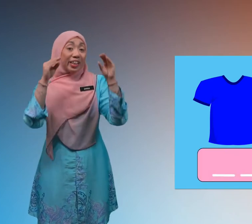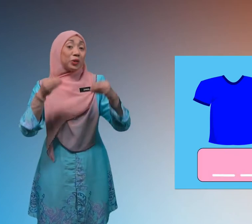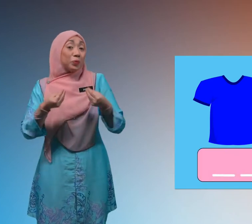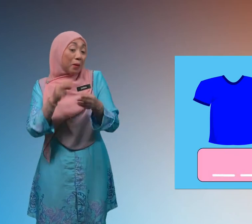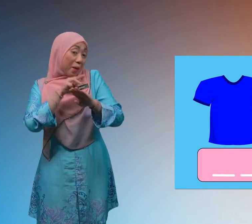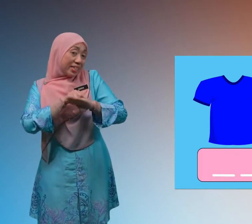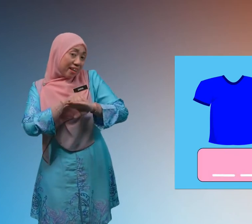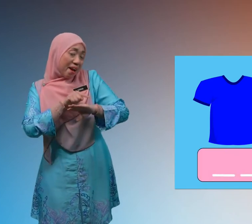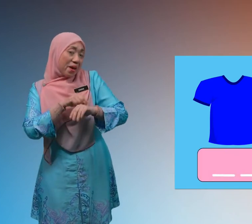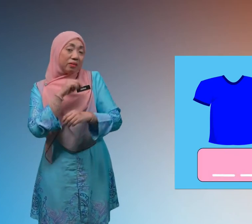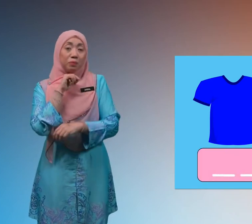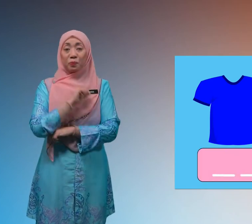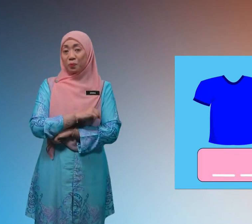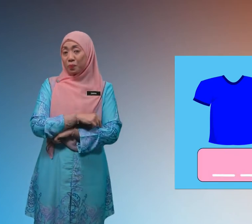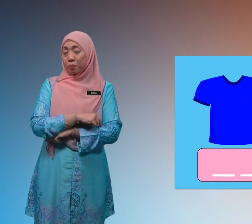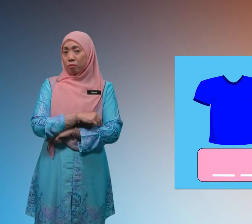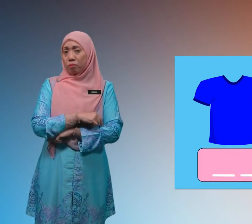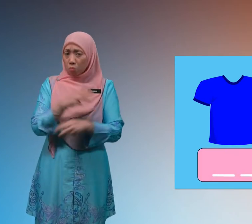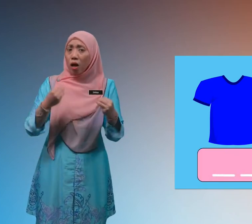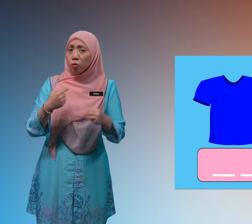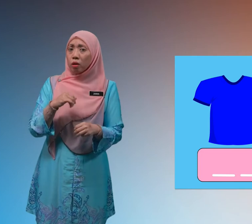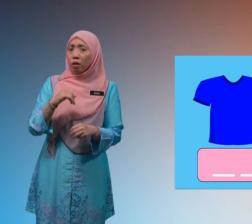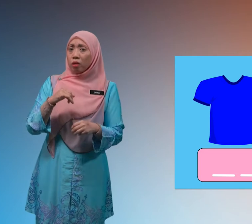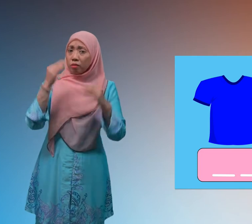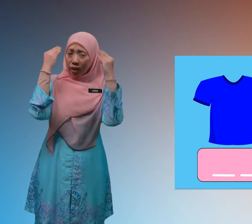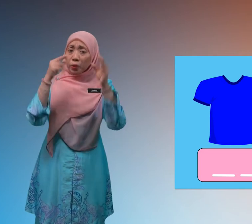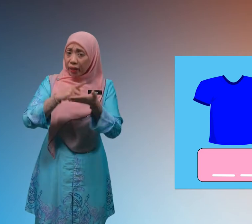Cikgu beri masa ya. Mahu cikgu kira?